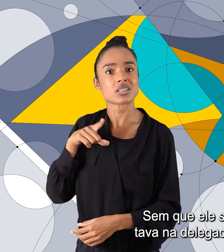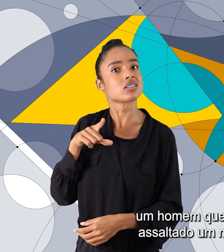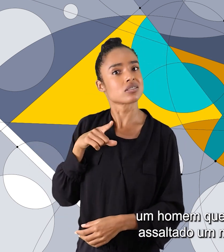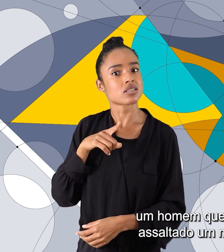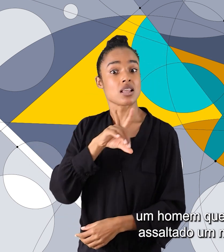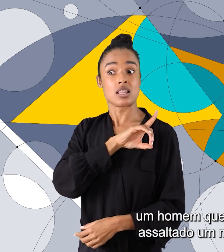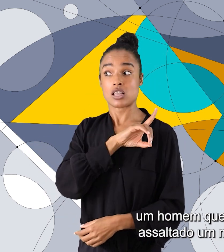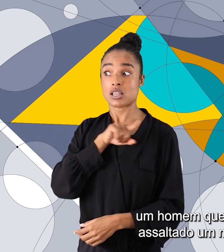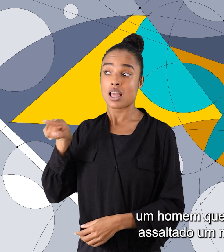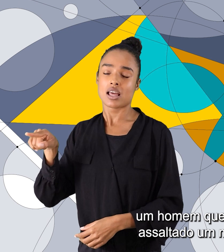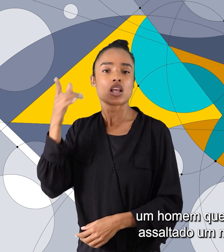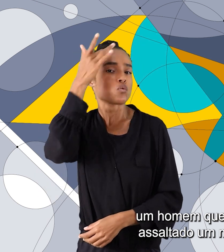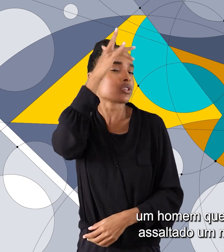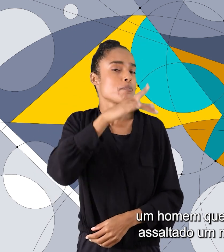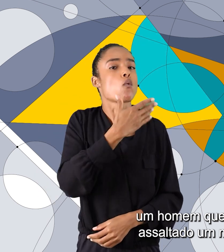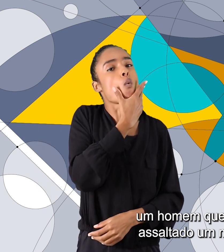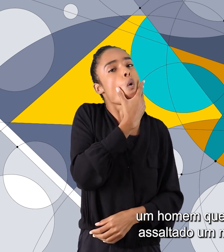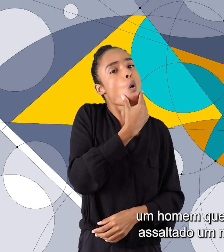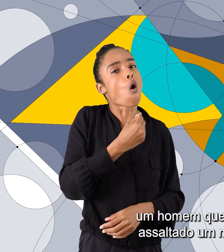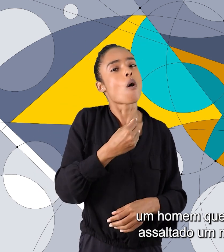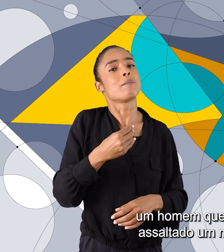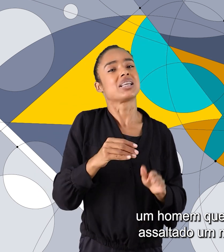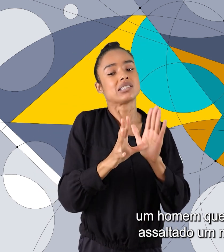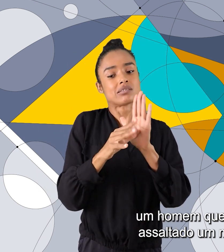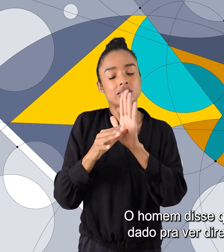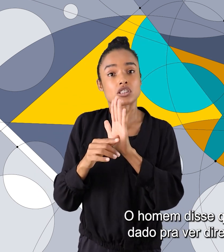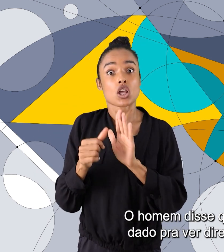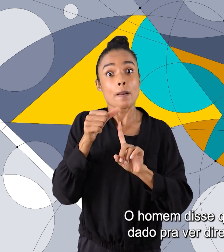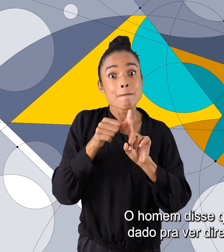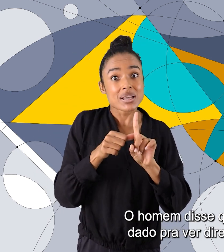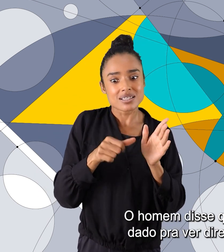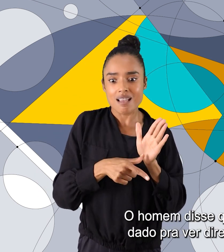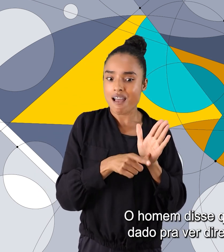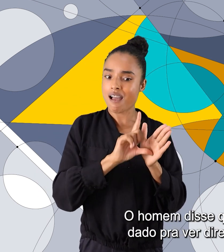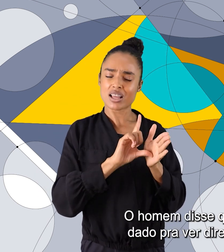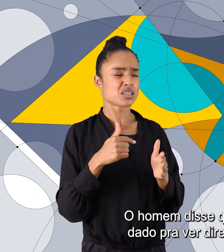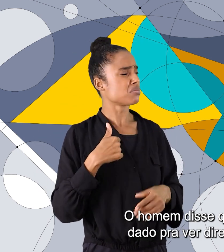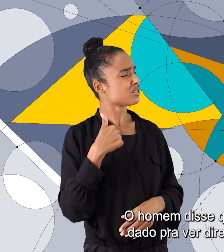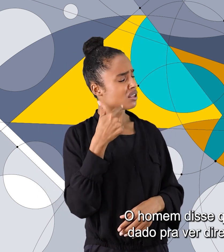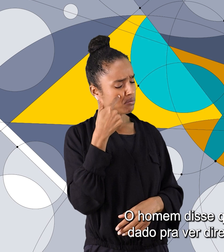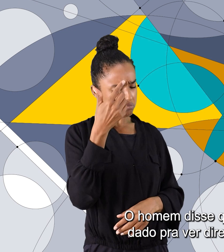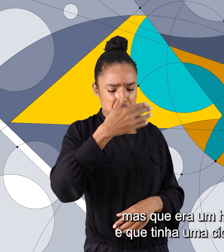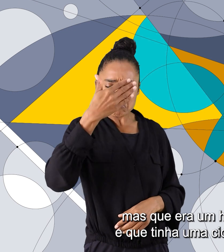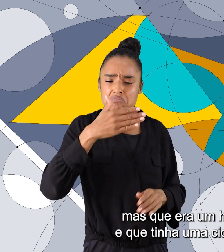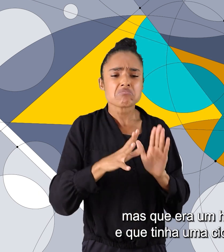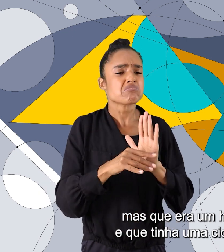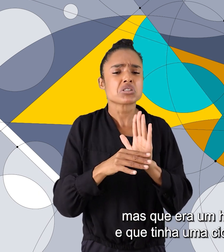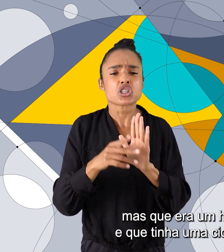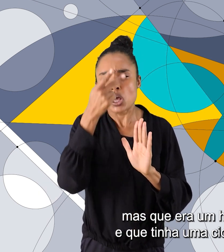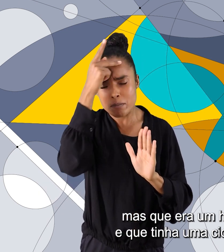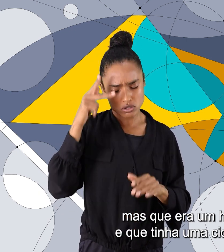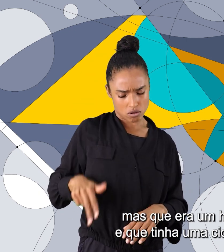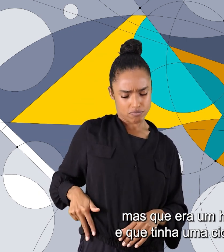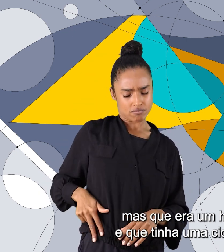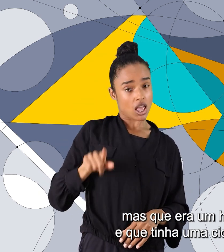delegacia também um homem que tinha sido assaltado 1 mês antes. O homem disse que não tinha dado para ver direito o ladrão, mas que era um homem